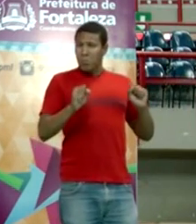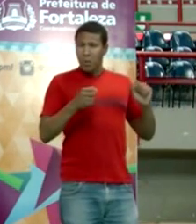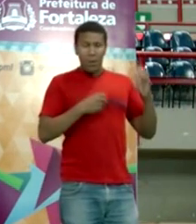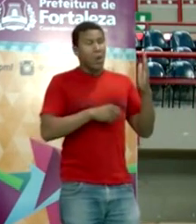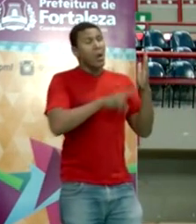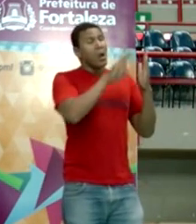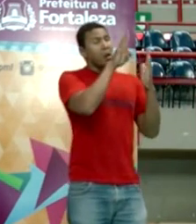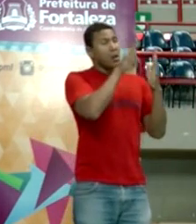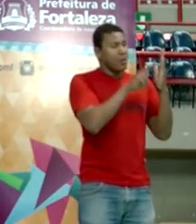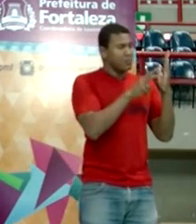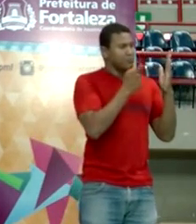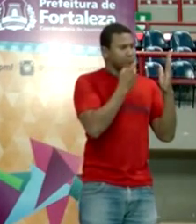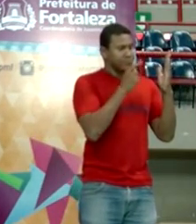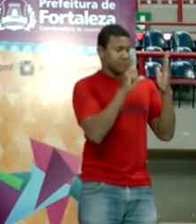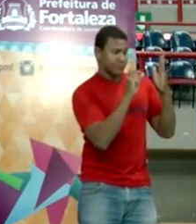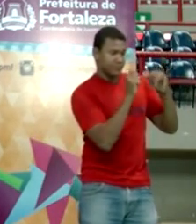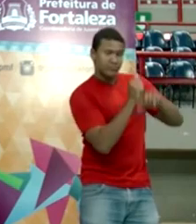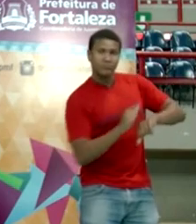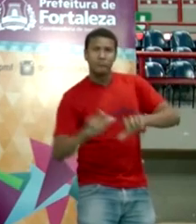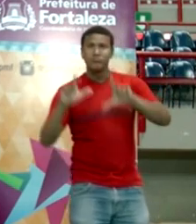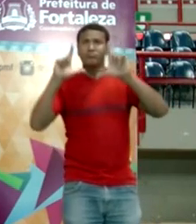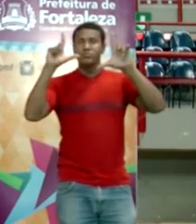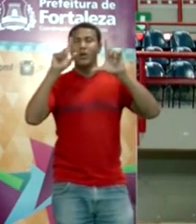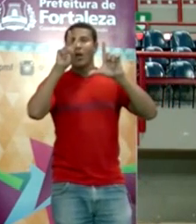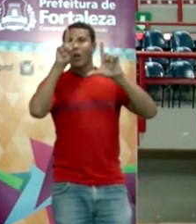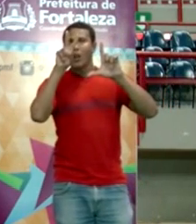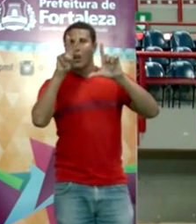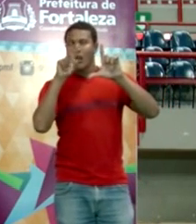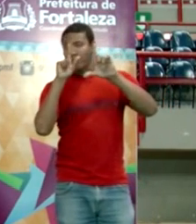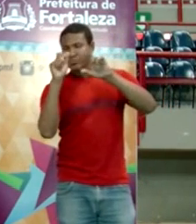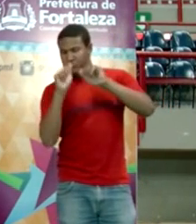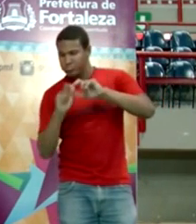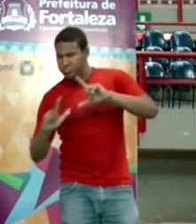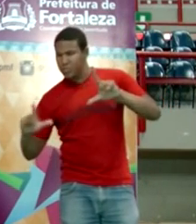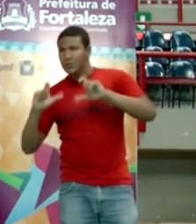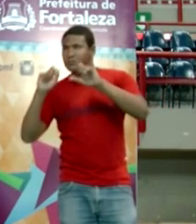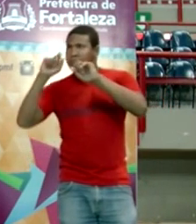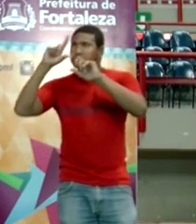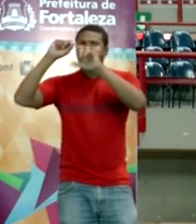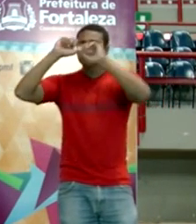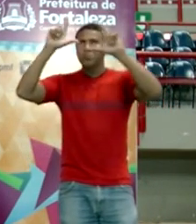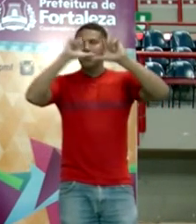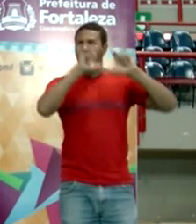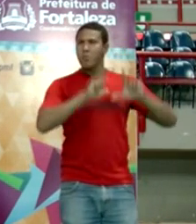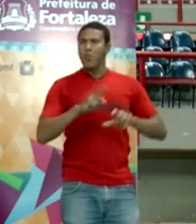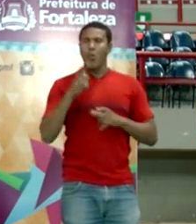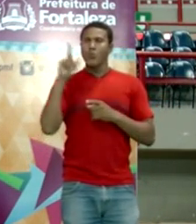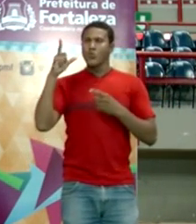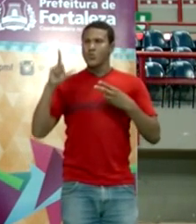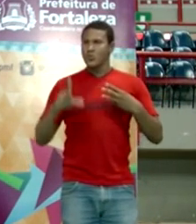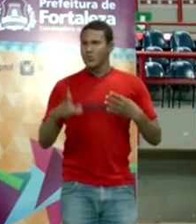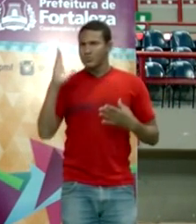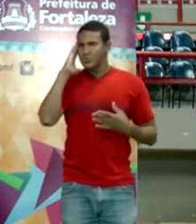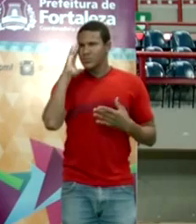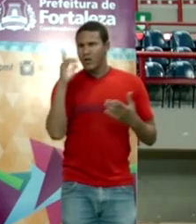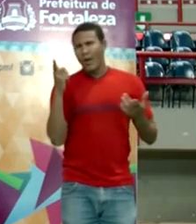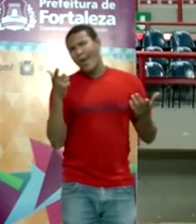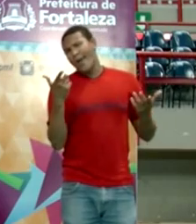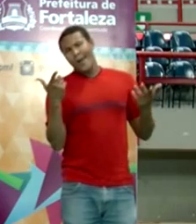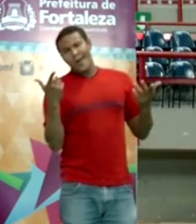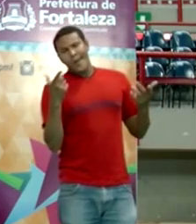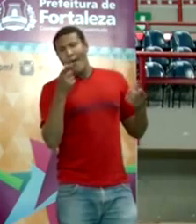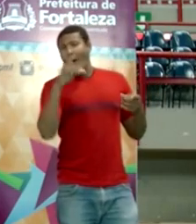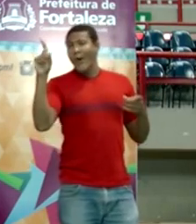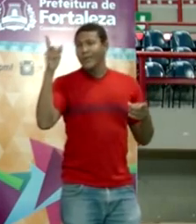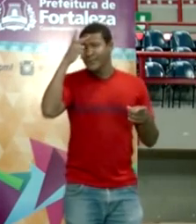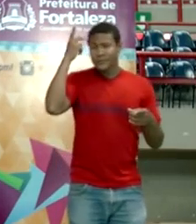caminho de leitura de acordo com o meu interesse. Você clicou lá onde tem Hitler. Aí ela não vou clicar aí